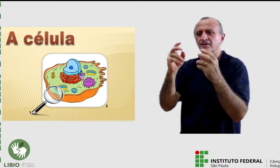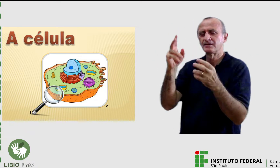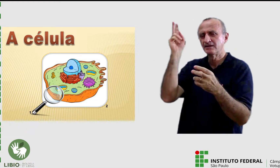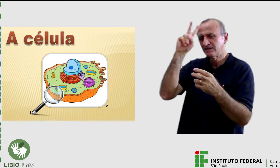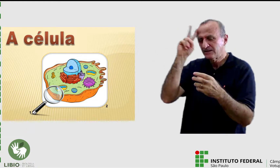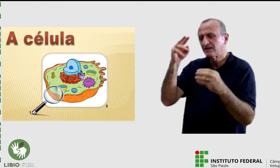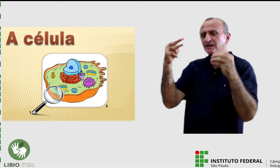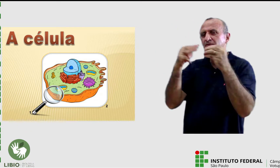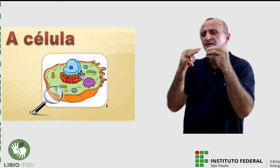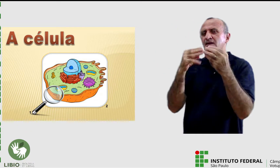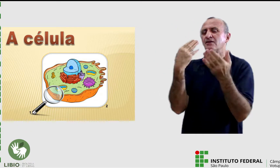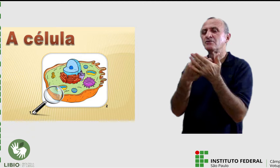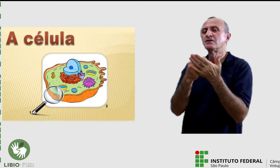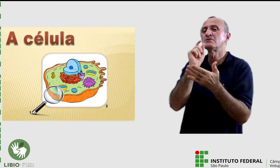recordam? Vamos recordar?